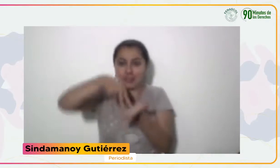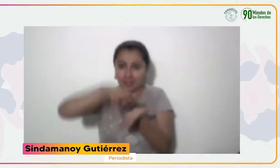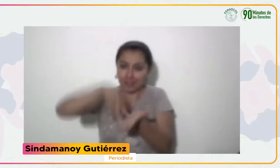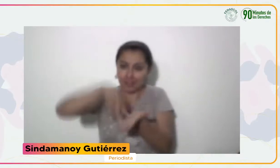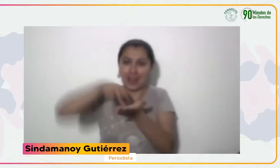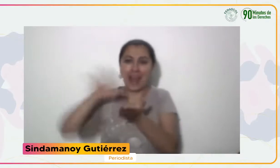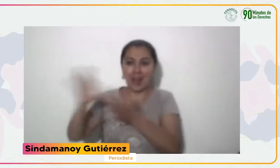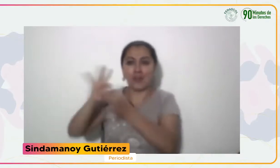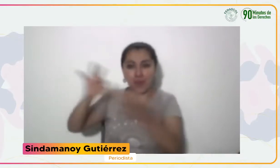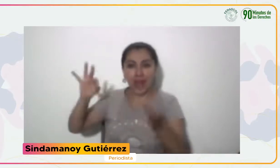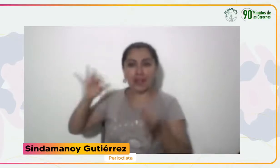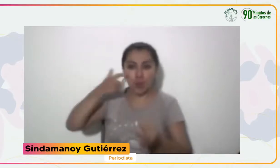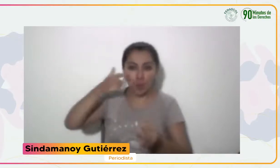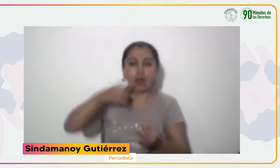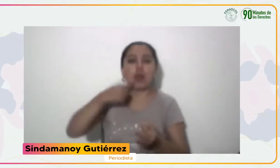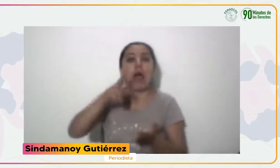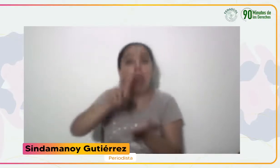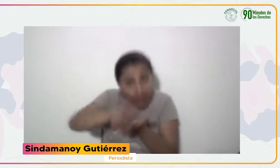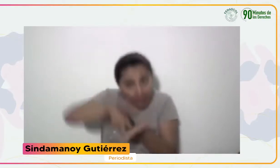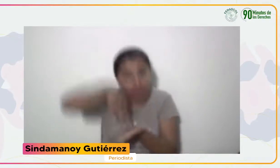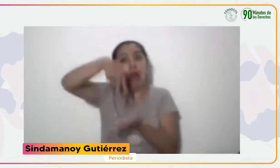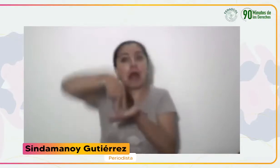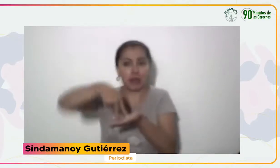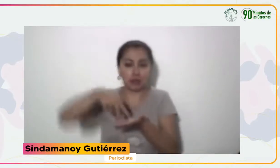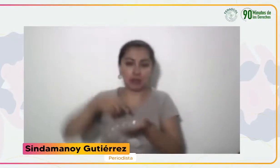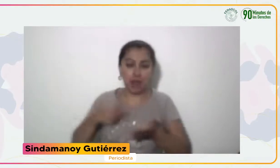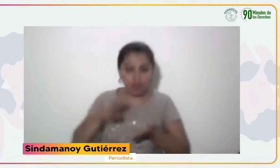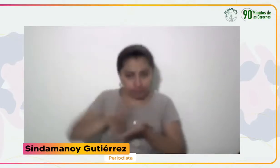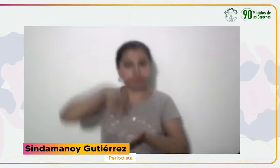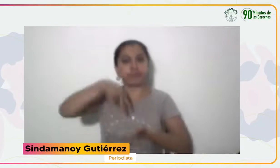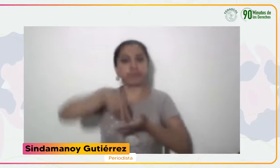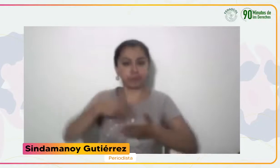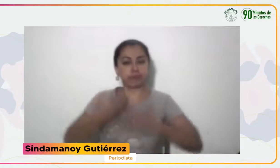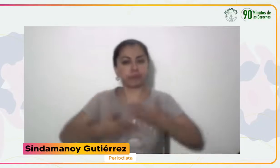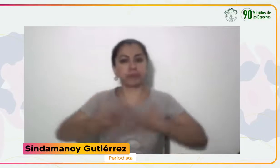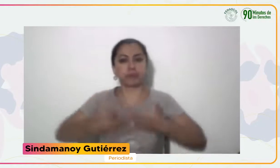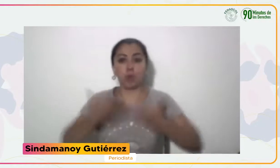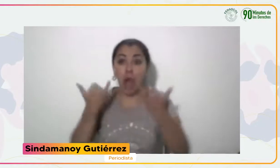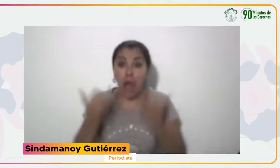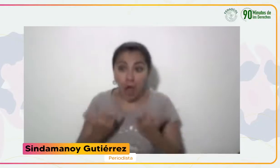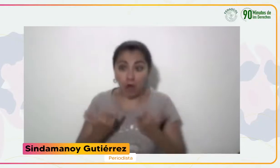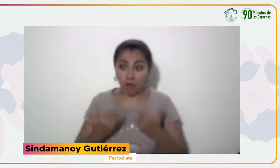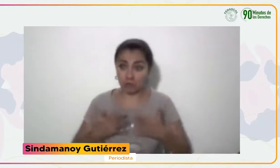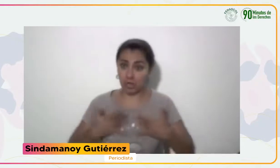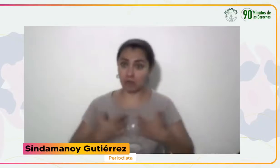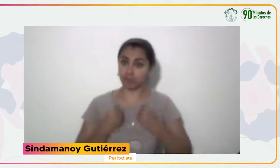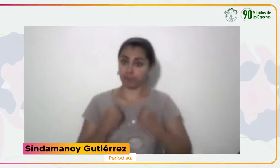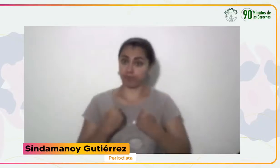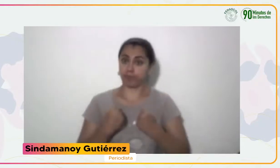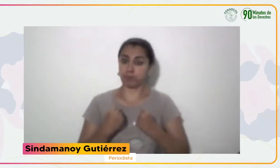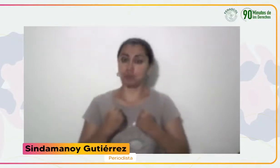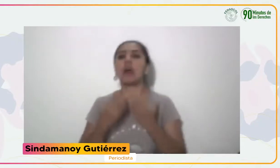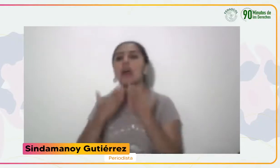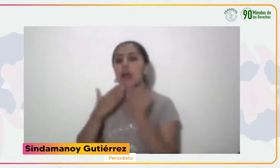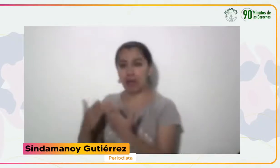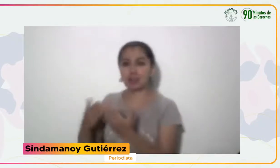uno comete errores, pero uno se levanta otra vez. Nos decía eso, Luz Mari nos decía, levántense y sigan adelante. Eso